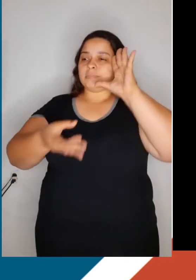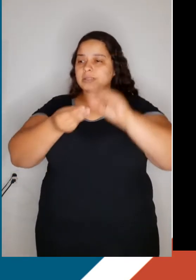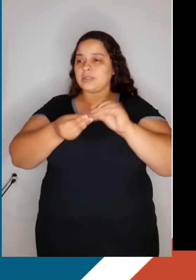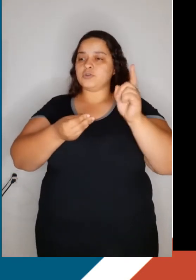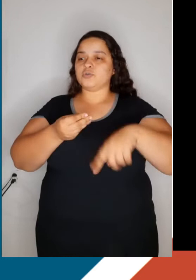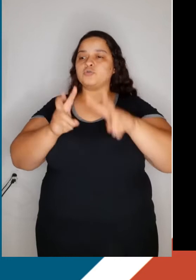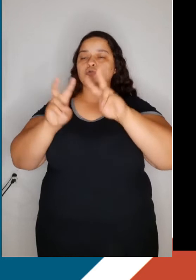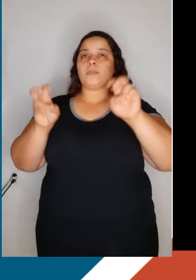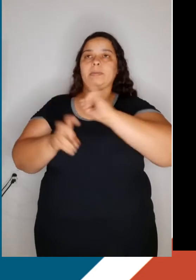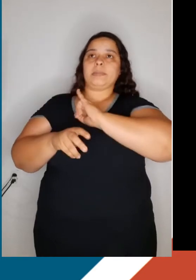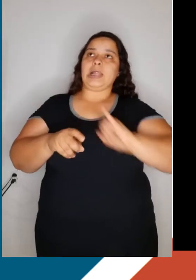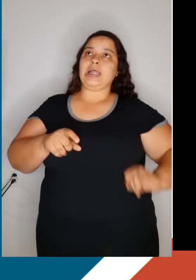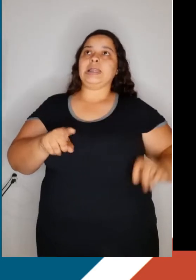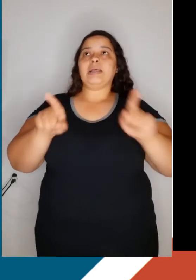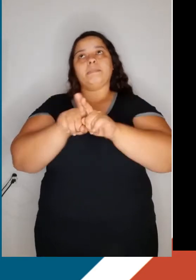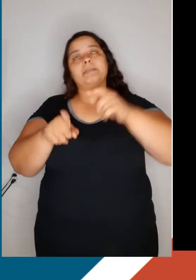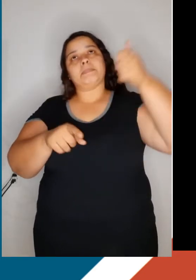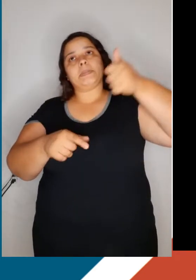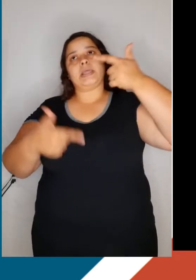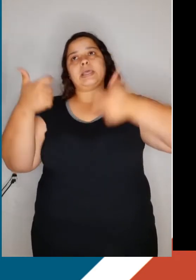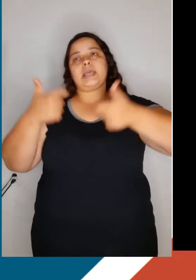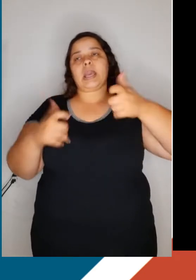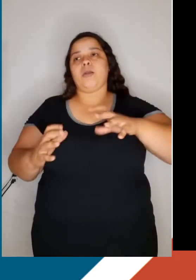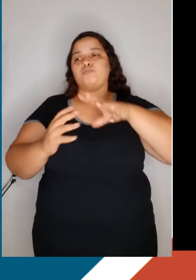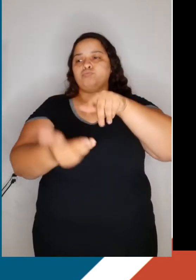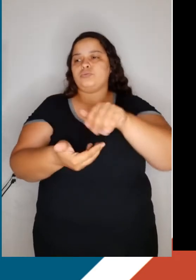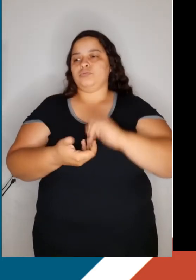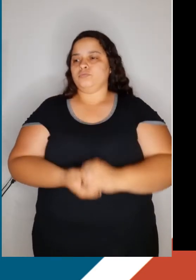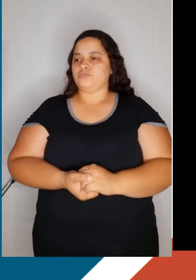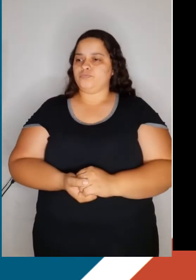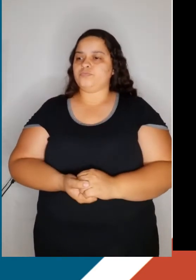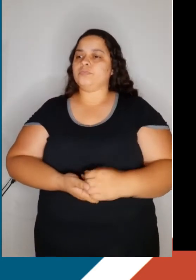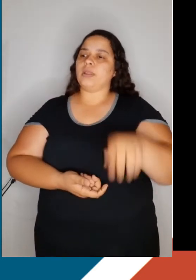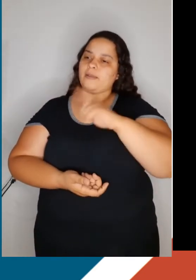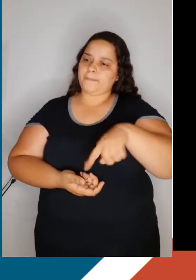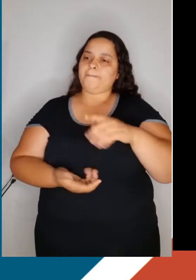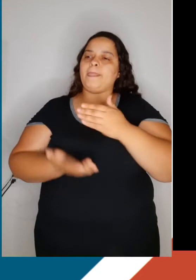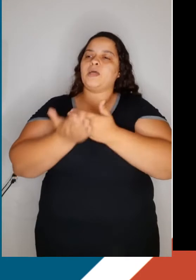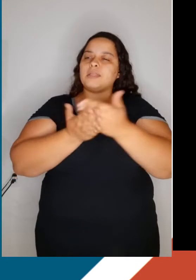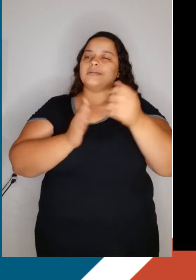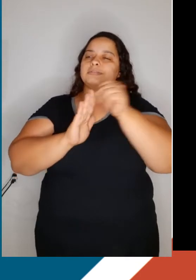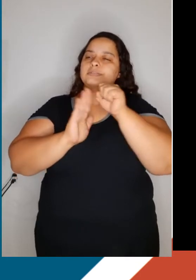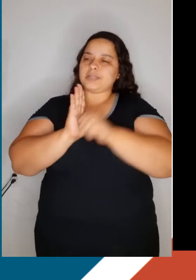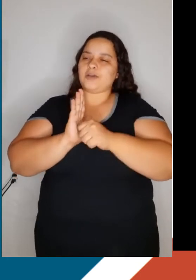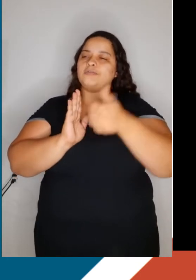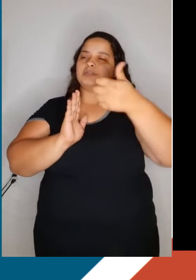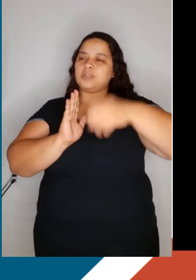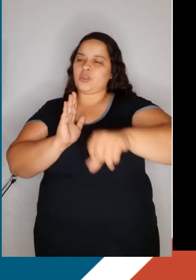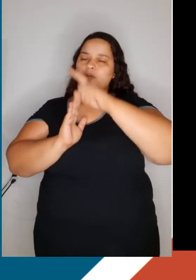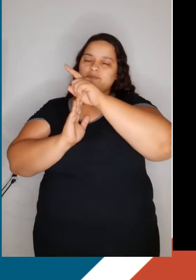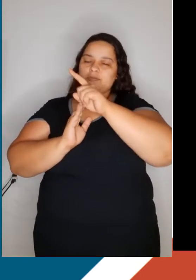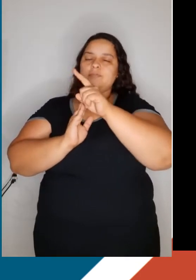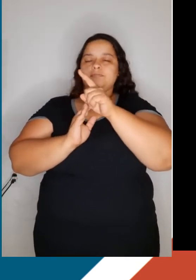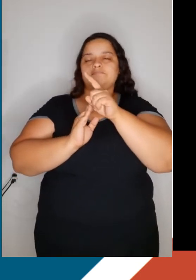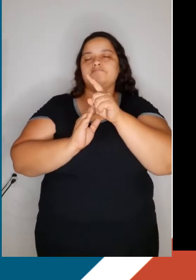entre o imperialismo e a Primeira Guerra Mundial. Como a gente viu, o imperialismo tem início ali no século XIX, que é considerado um período de relativa